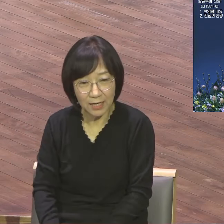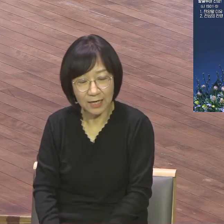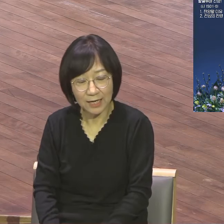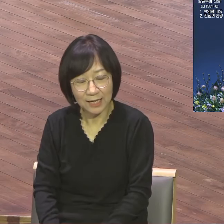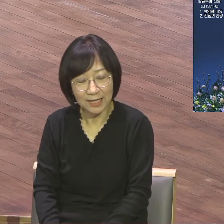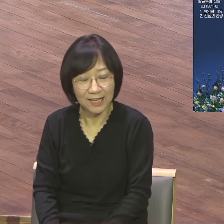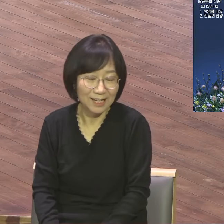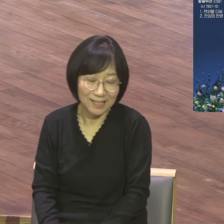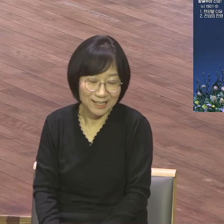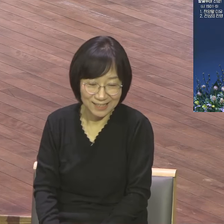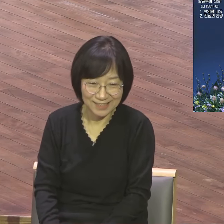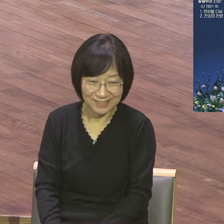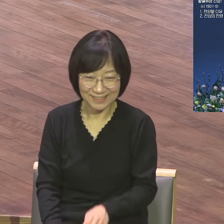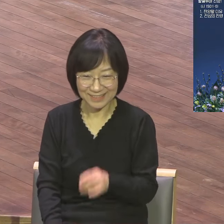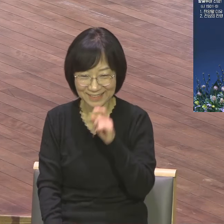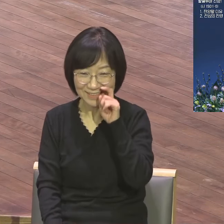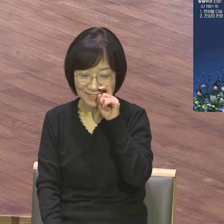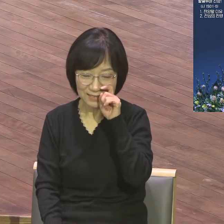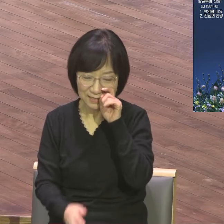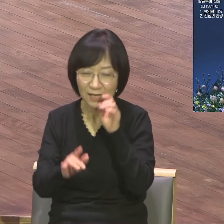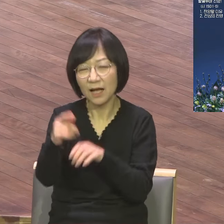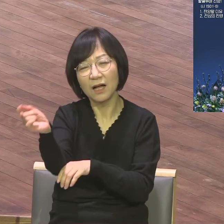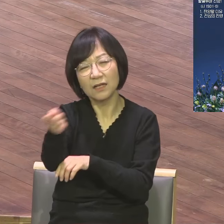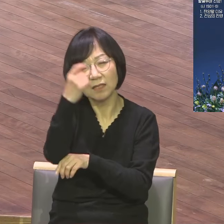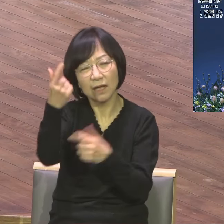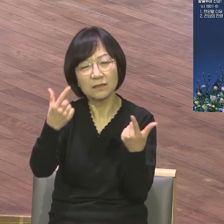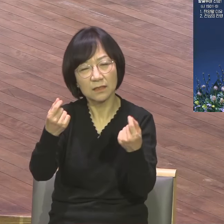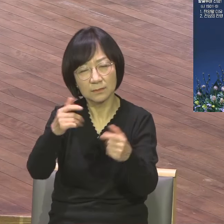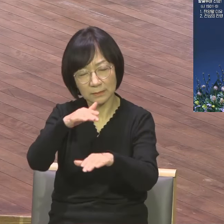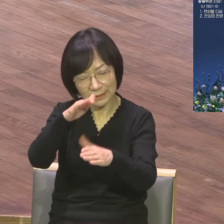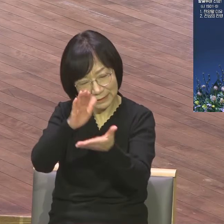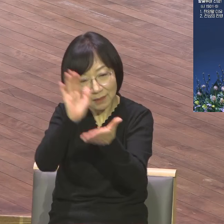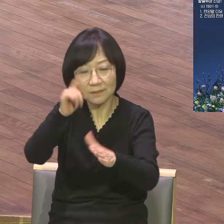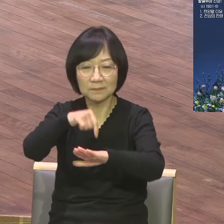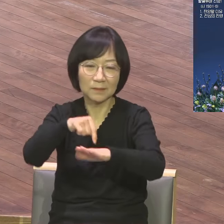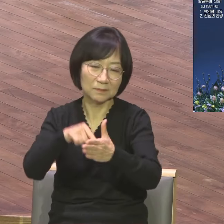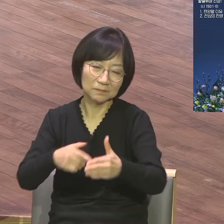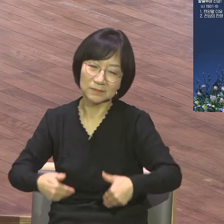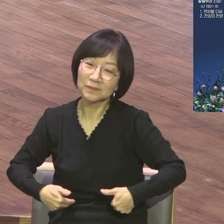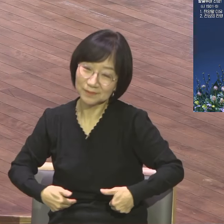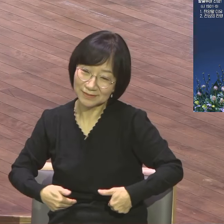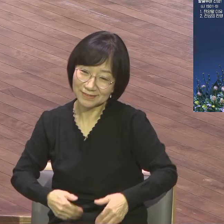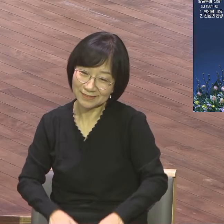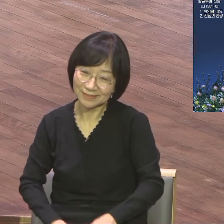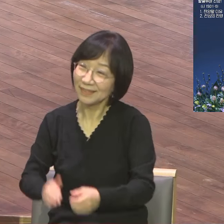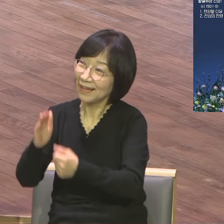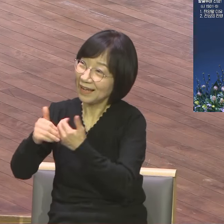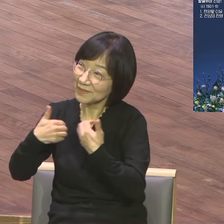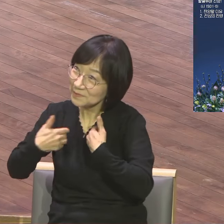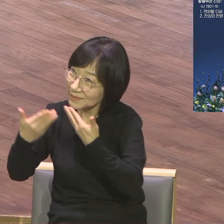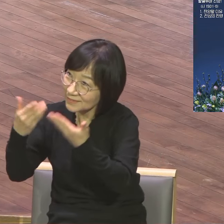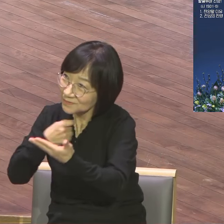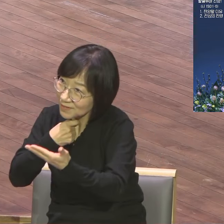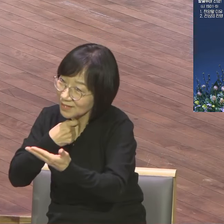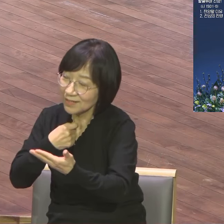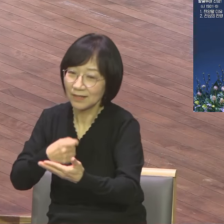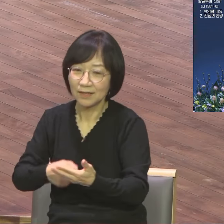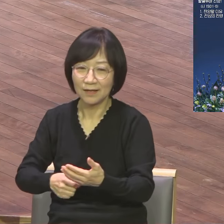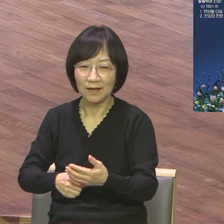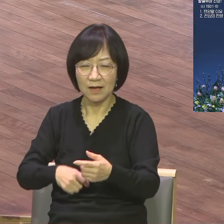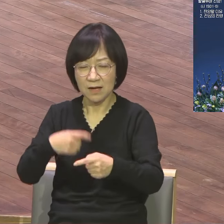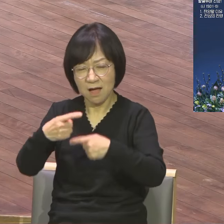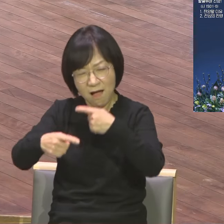자, 우리에게 이런요 다윗처럼 가슴과 열정이 있어야 돼요. 하나님을 기뻐시하는 마음